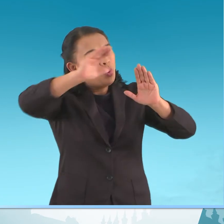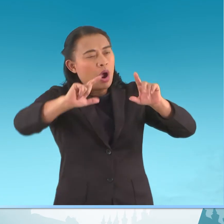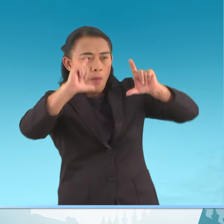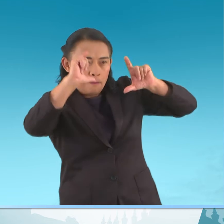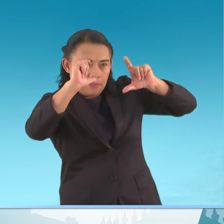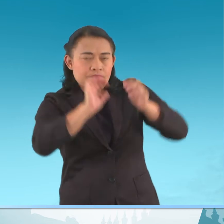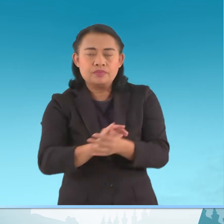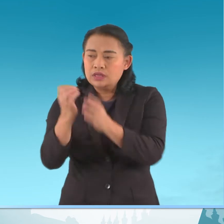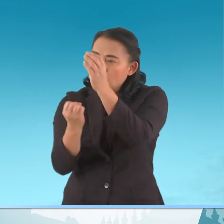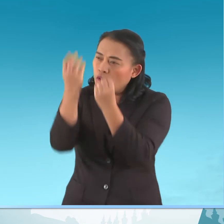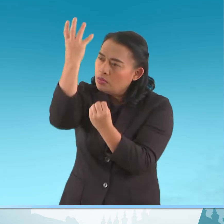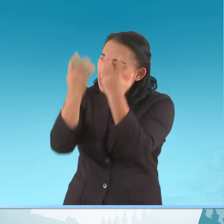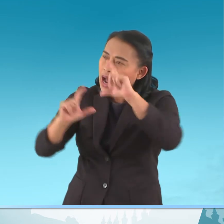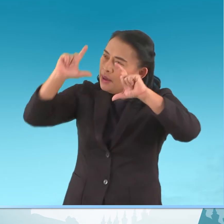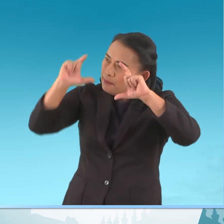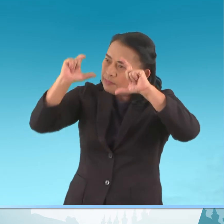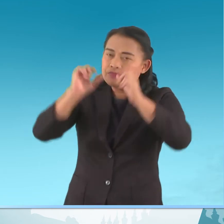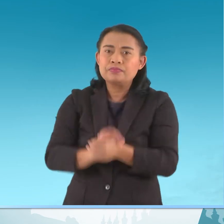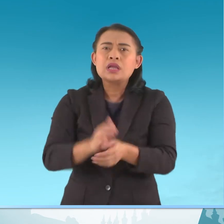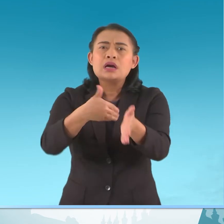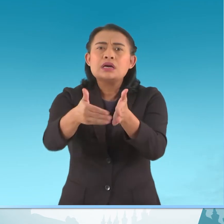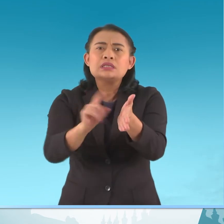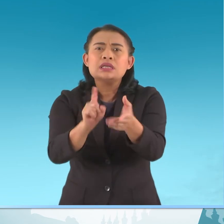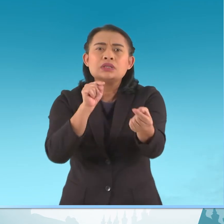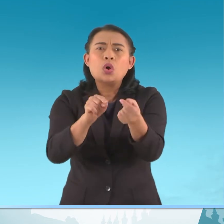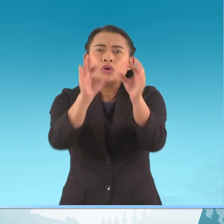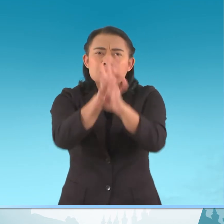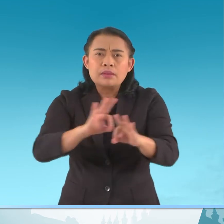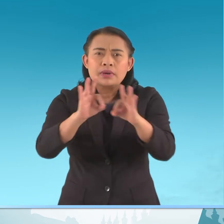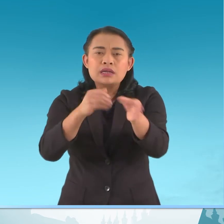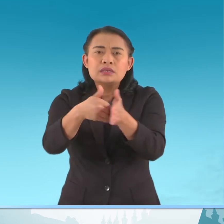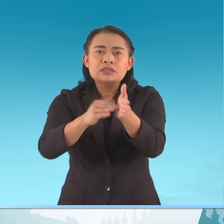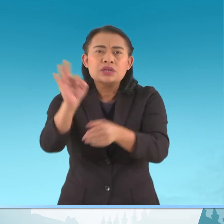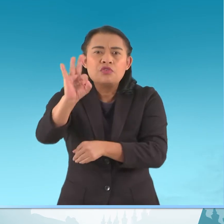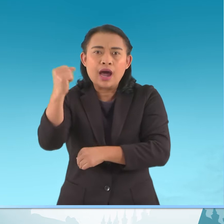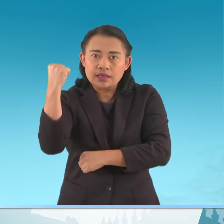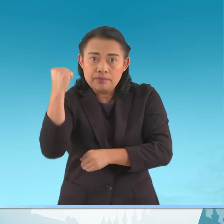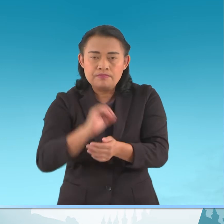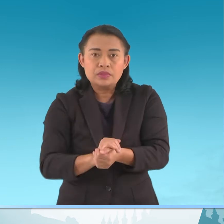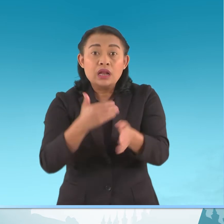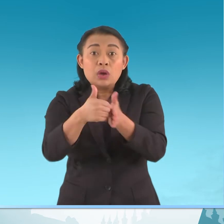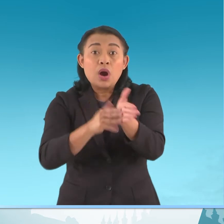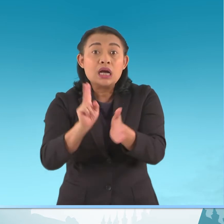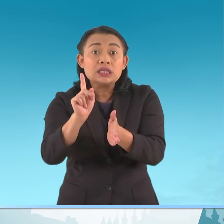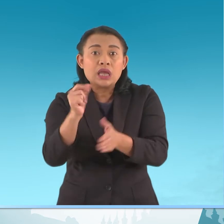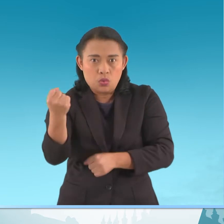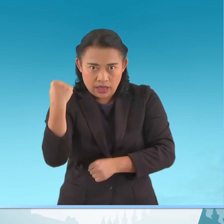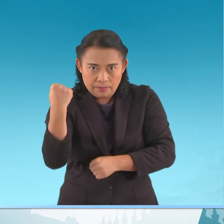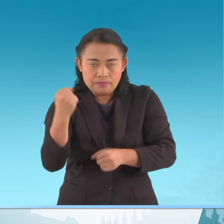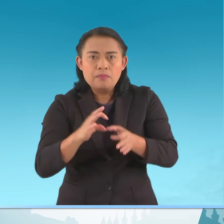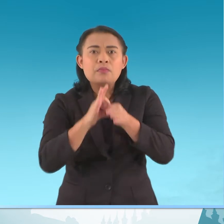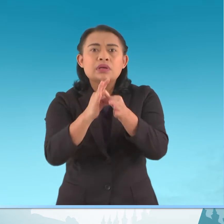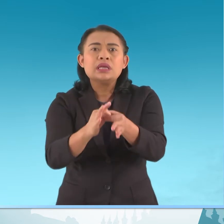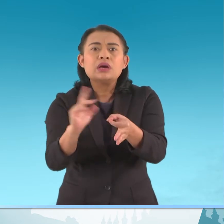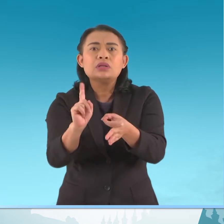หรือว่าต้นไม้ใบหญ้าว่านั้นสีที่เราเย็นอยู่สีฟ้าที่ต้องฟ้าเข้มขึ้นสีเขียวที่ต้องเขียวเข้ม